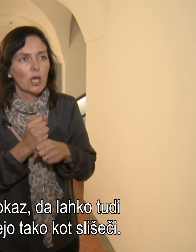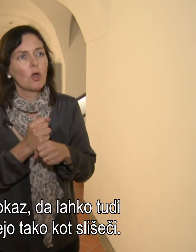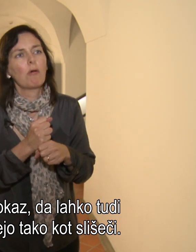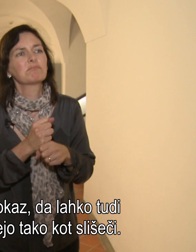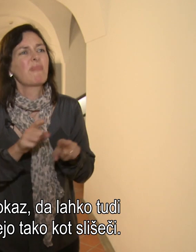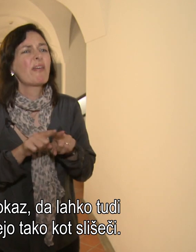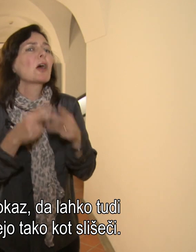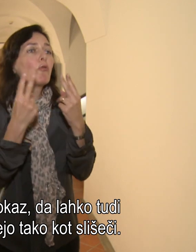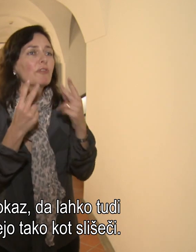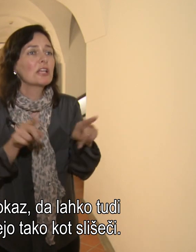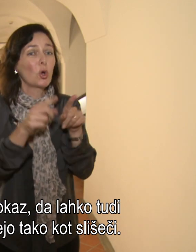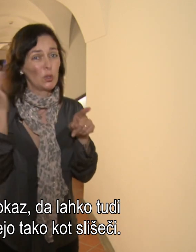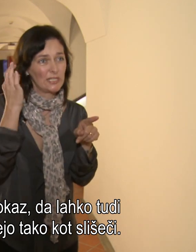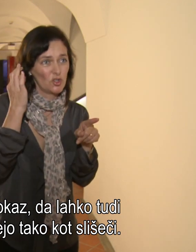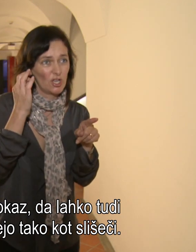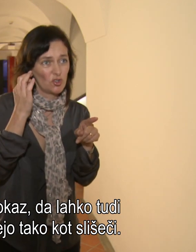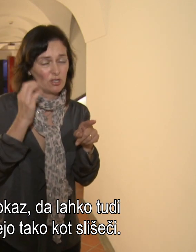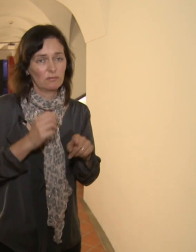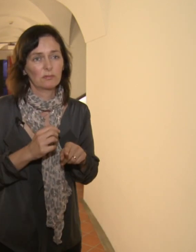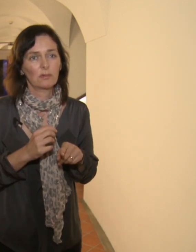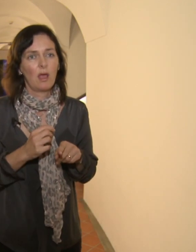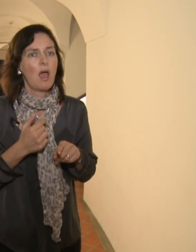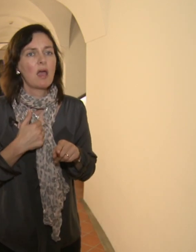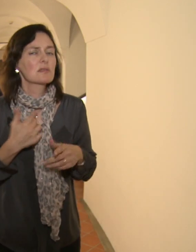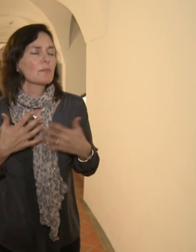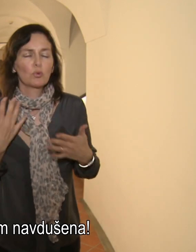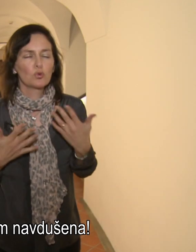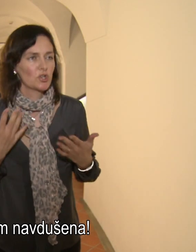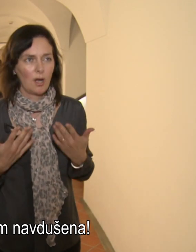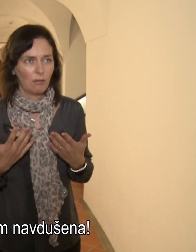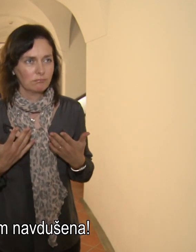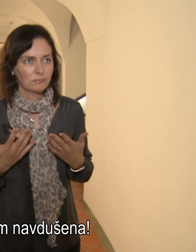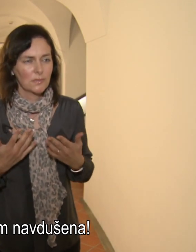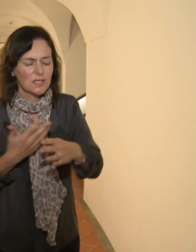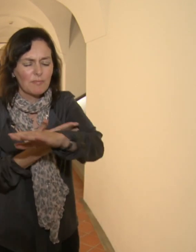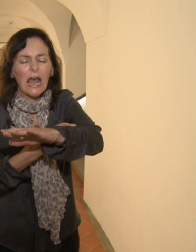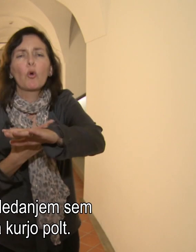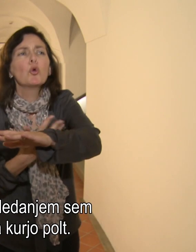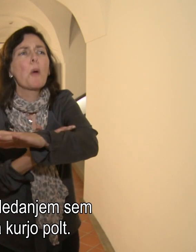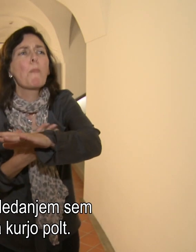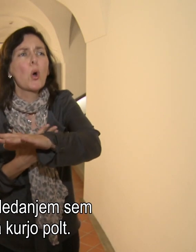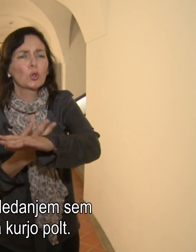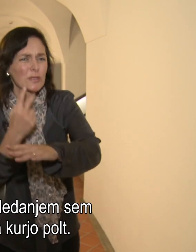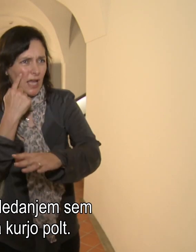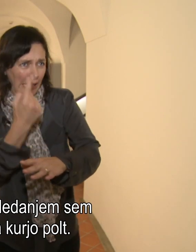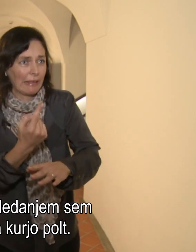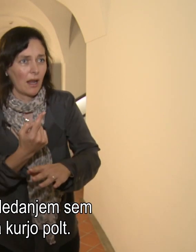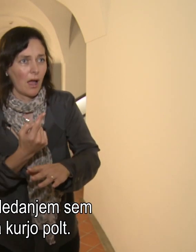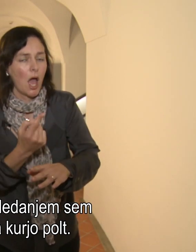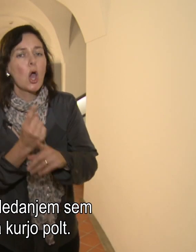sodelujejo enako vredno kot slišeči. Sem navdušena. Sem imela kurjo polt, ko sem gledala.